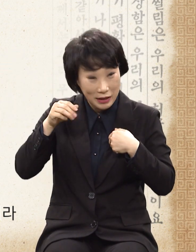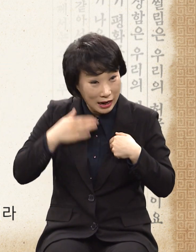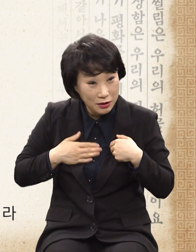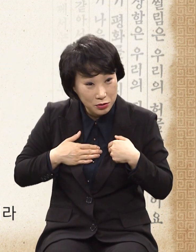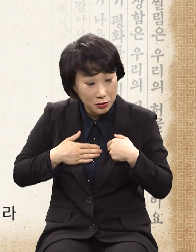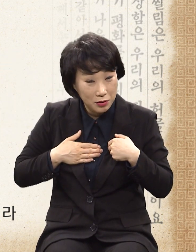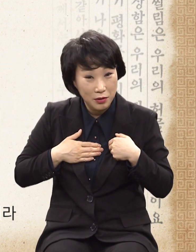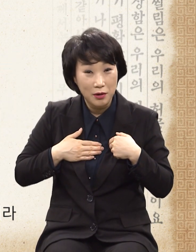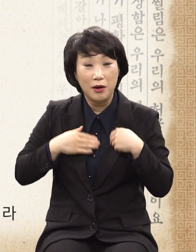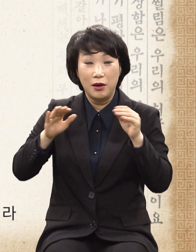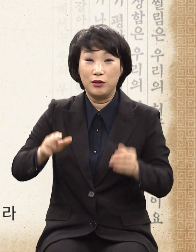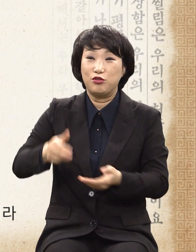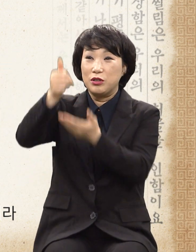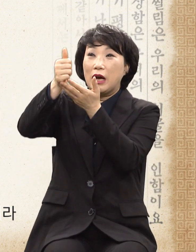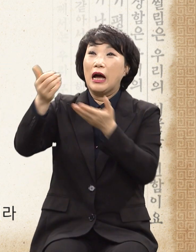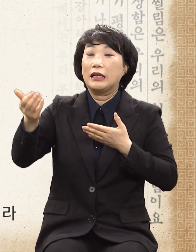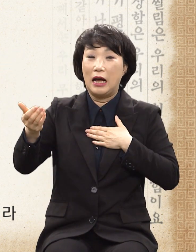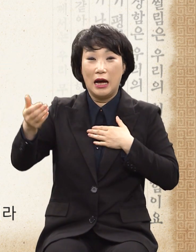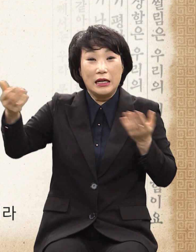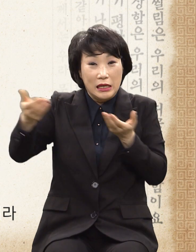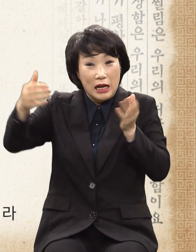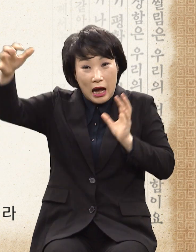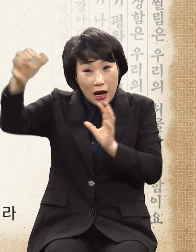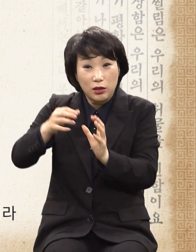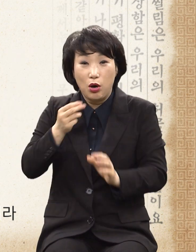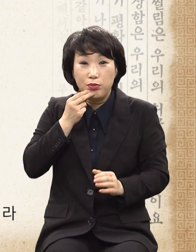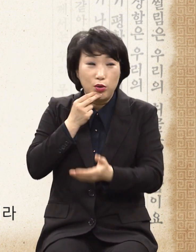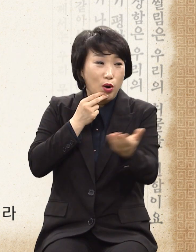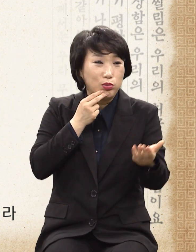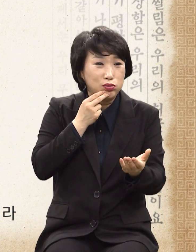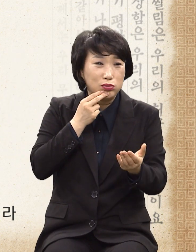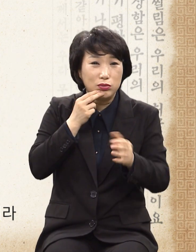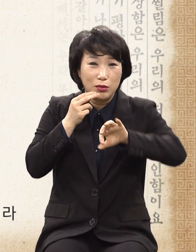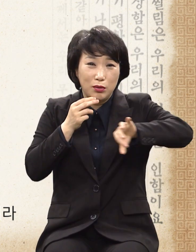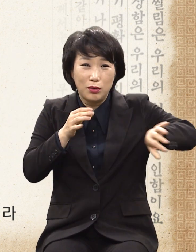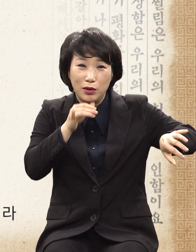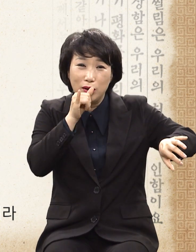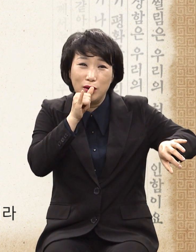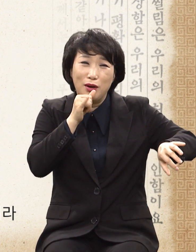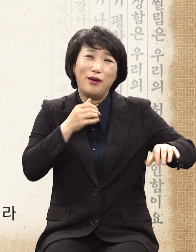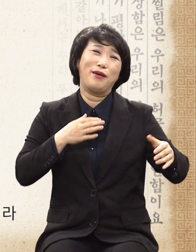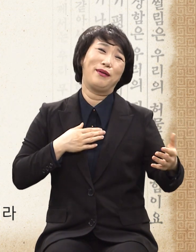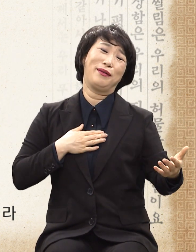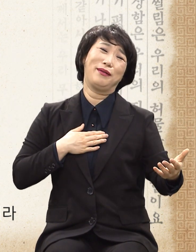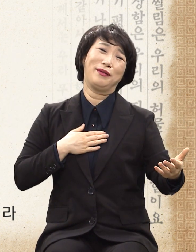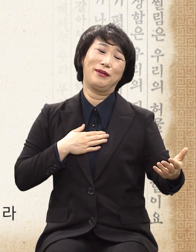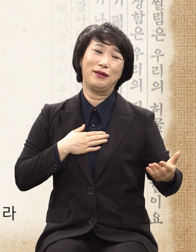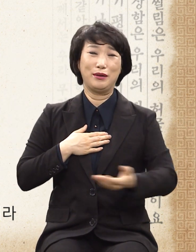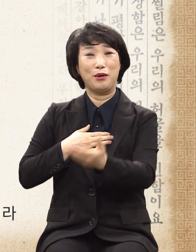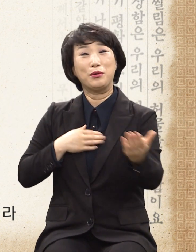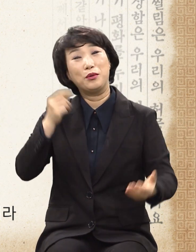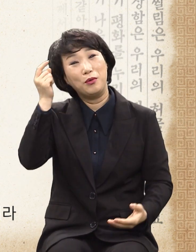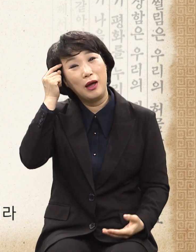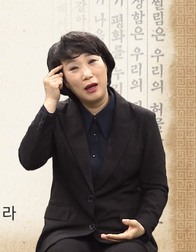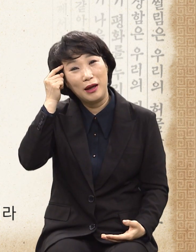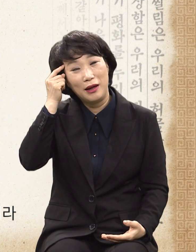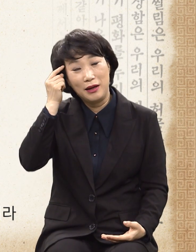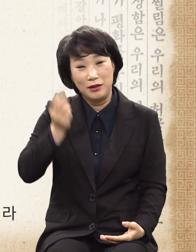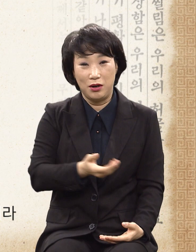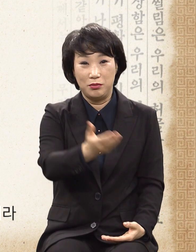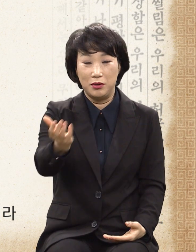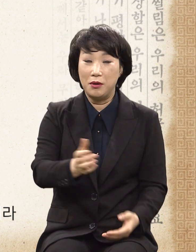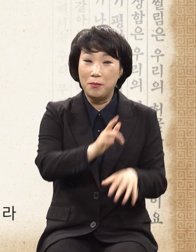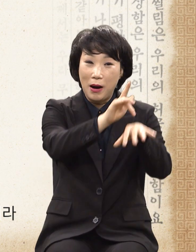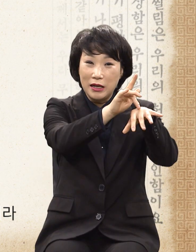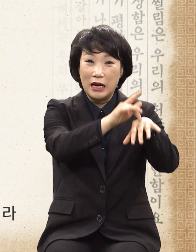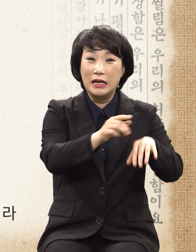동역자지. 주님과 같은 일을 할 수 없다면 동역자는 아니라 이 말이요. 왜? 여러분,